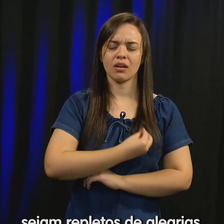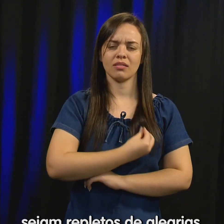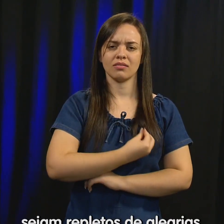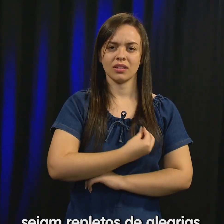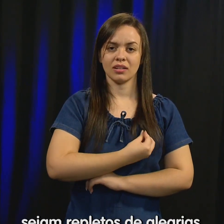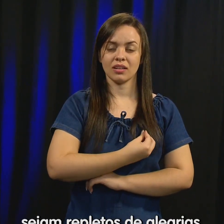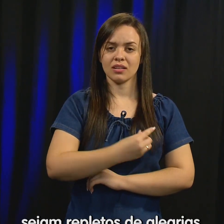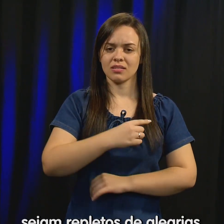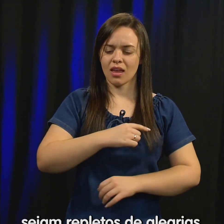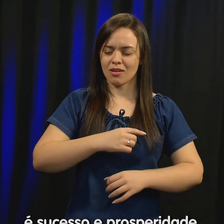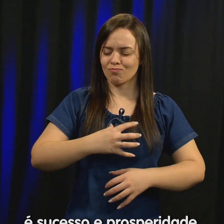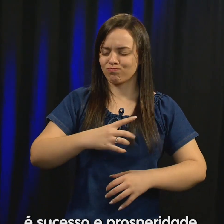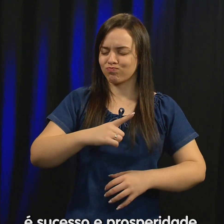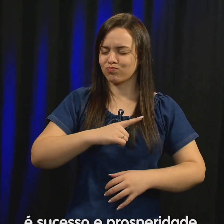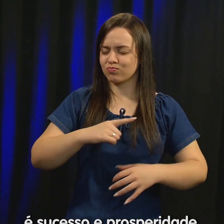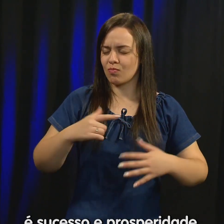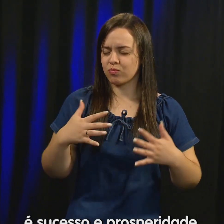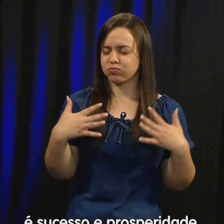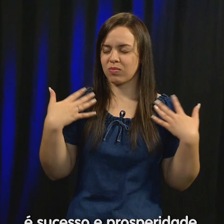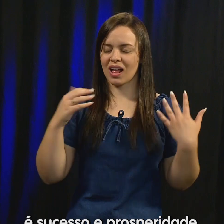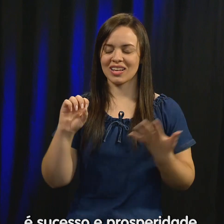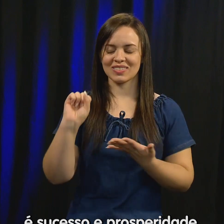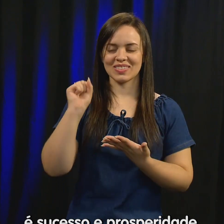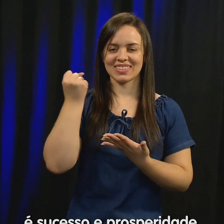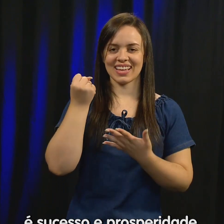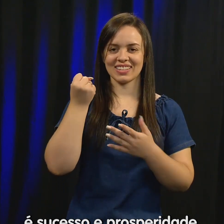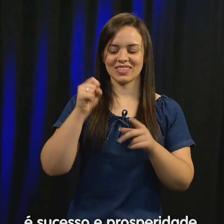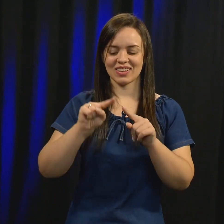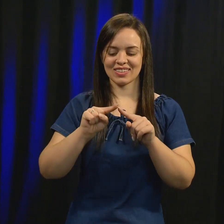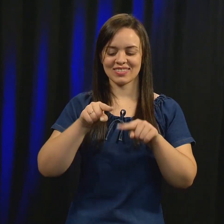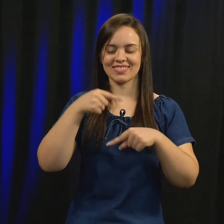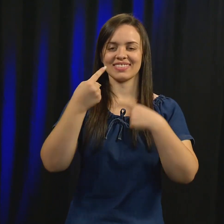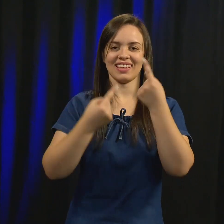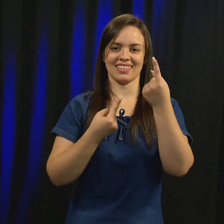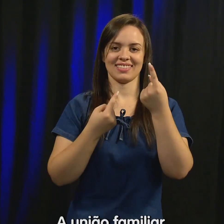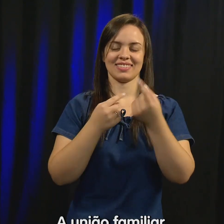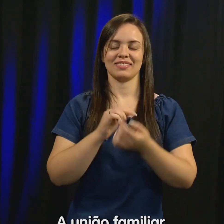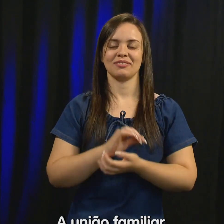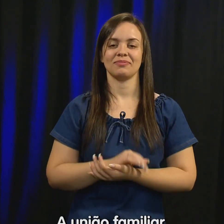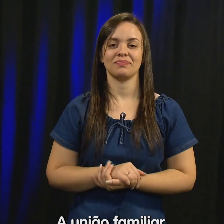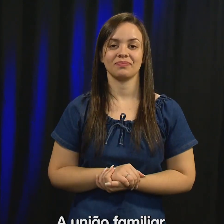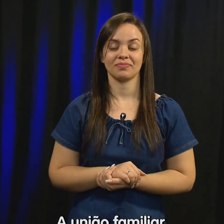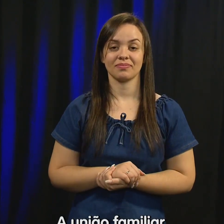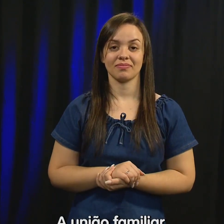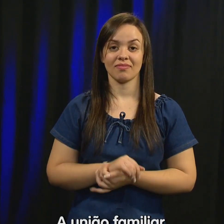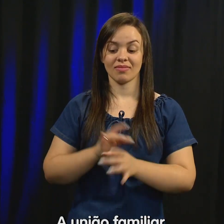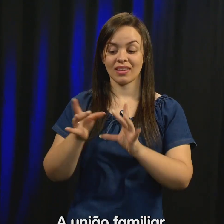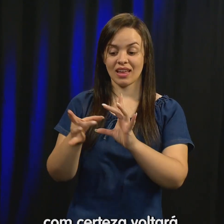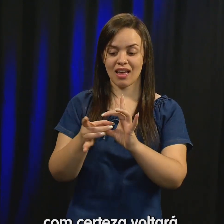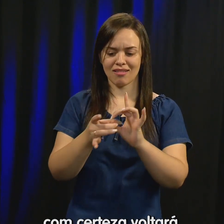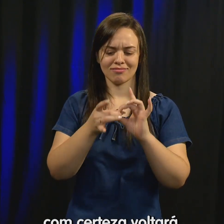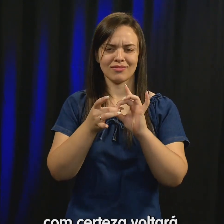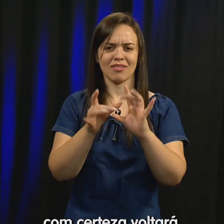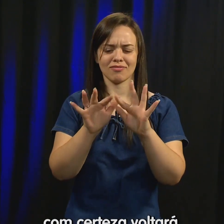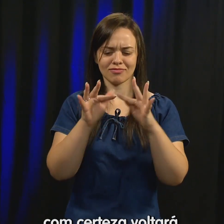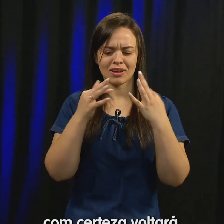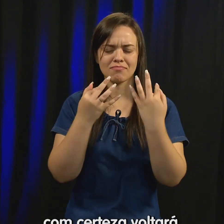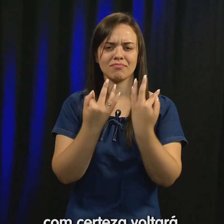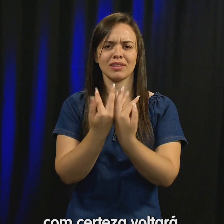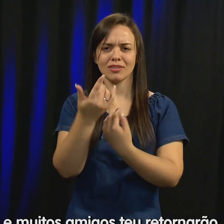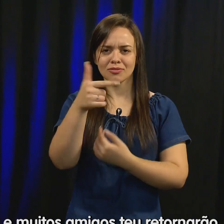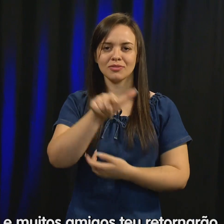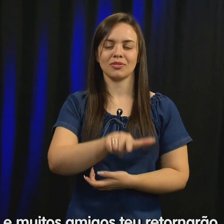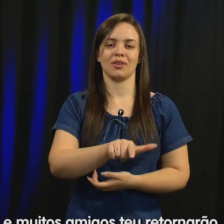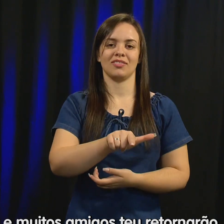sejam repletos de alegria, sucesso e prosperidade. A união familiar com certeza